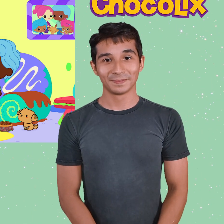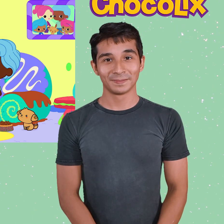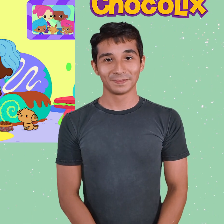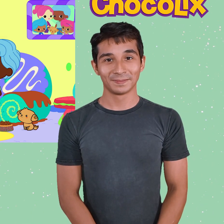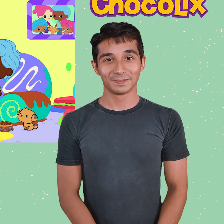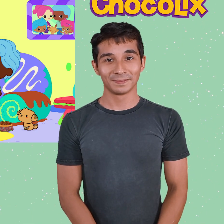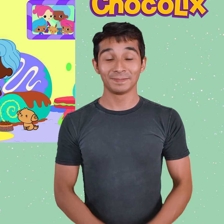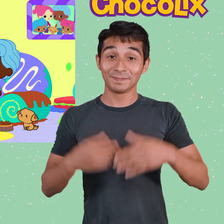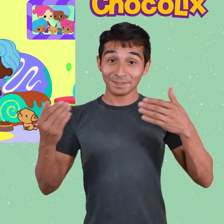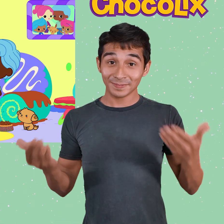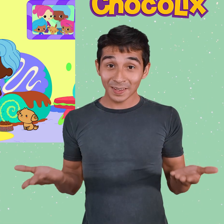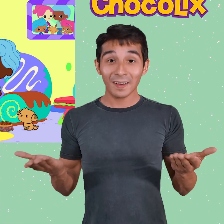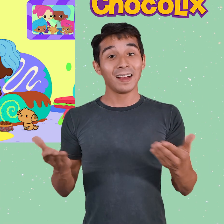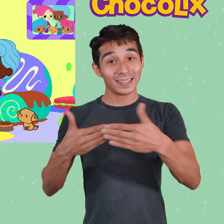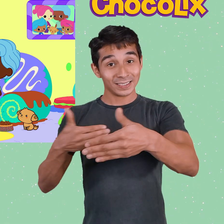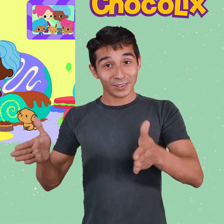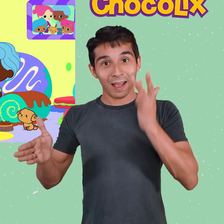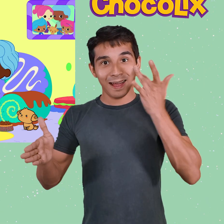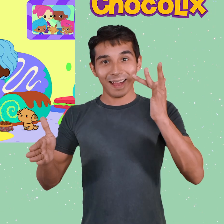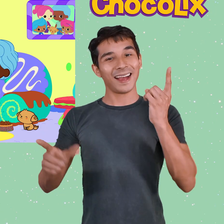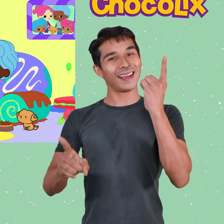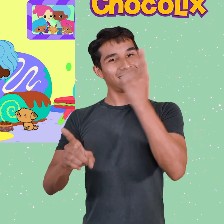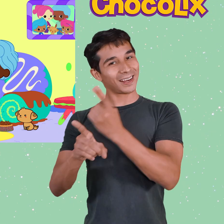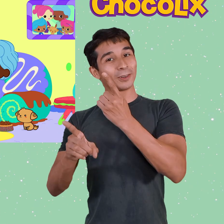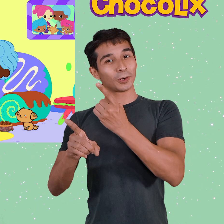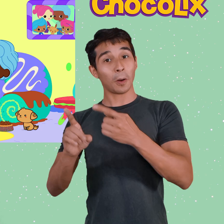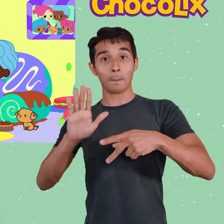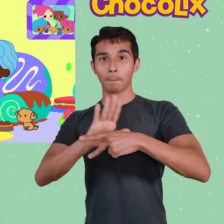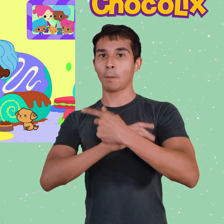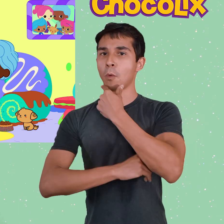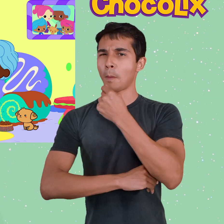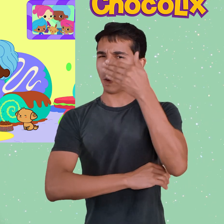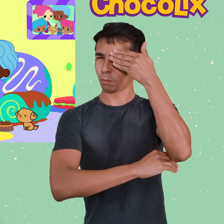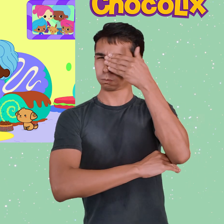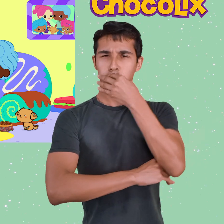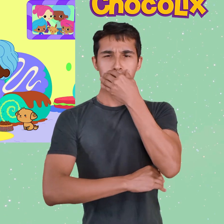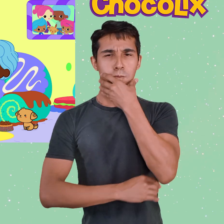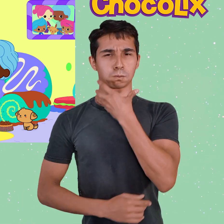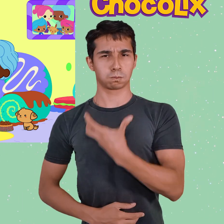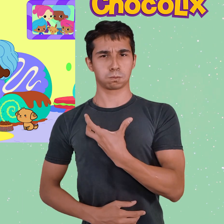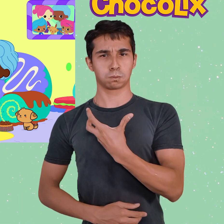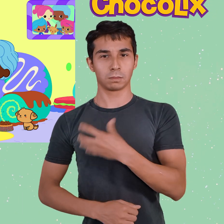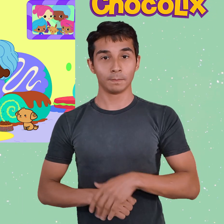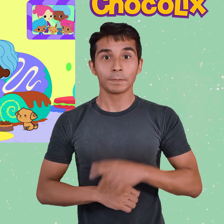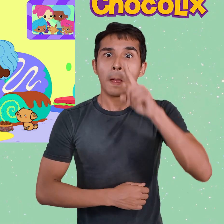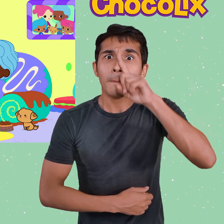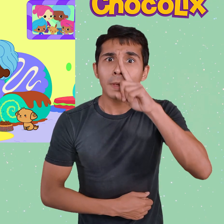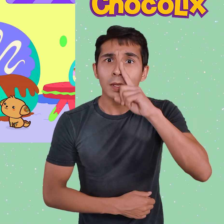E foi assim que achamos o tesouro do Barba Choco. Mas foi muito perigoso, meninos. Não façam mais isso.